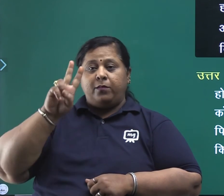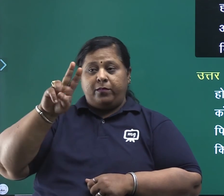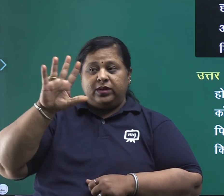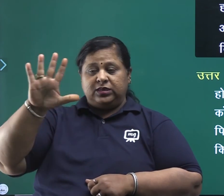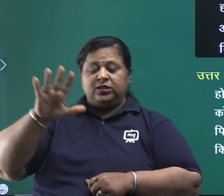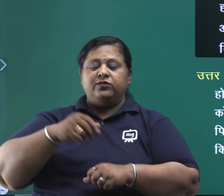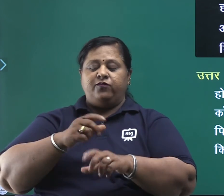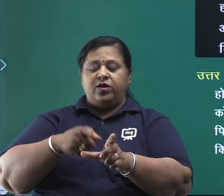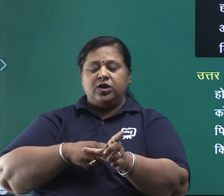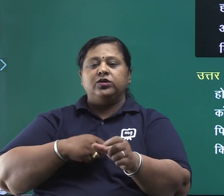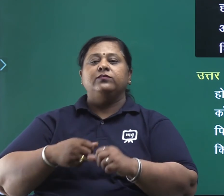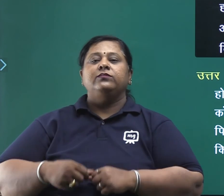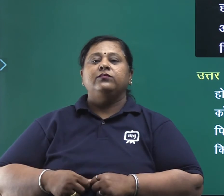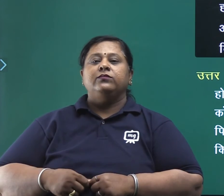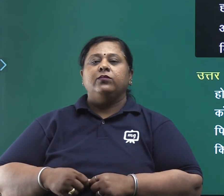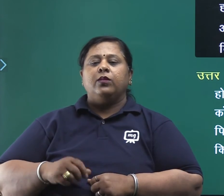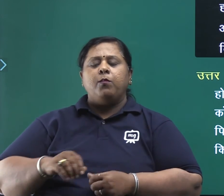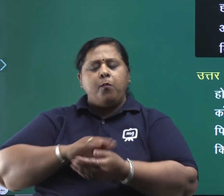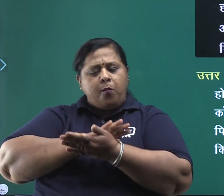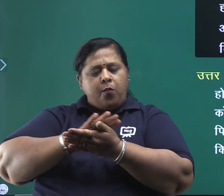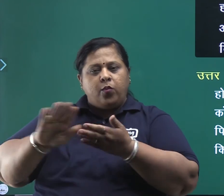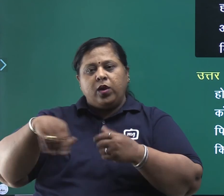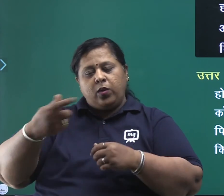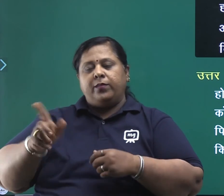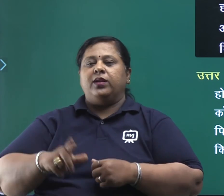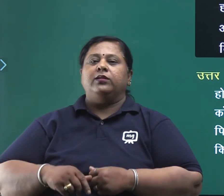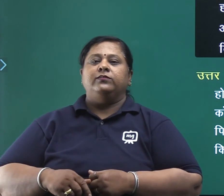25 वर्ष पूरे होने पर